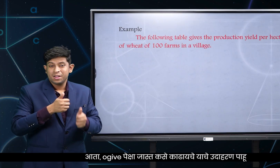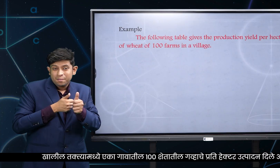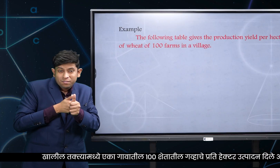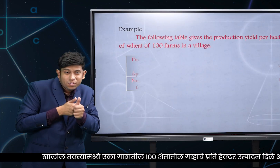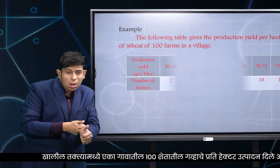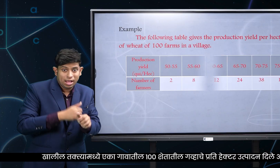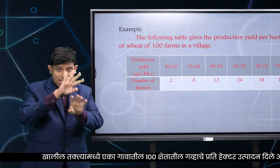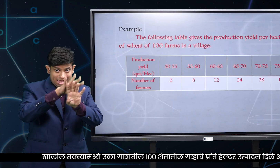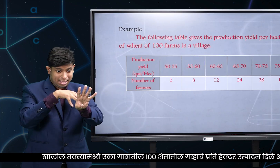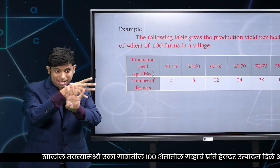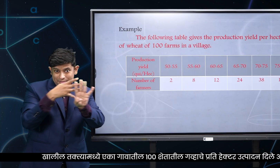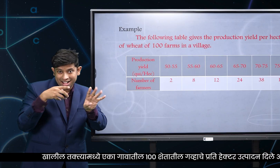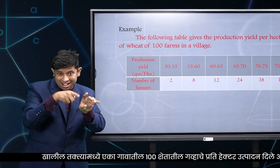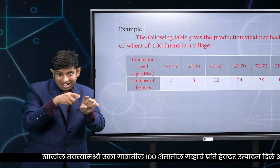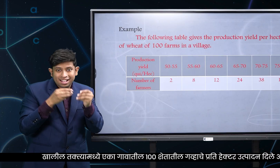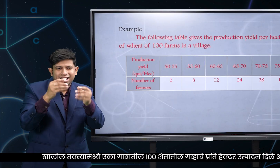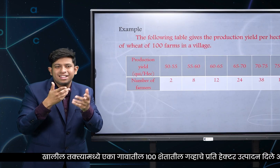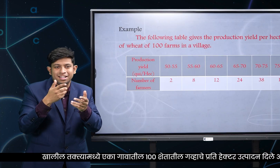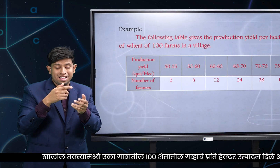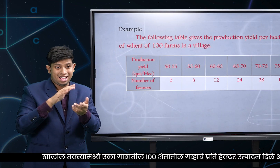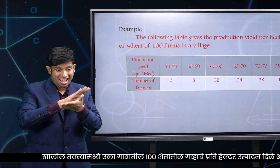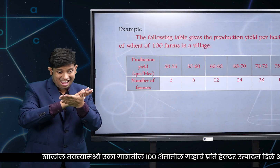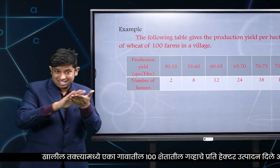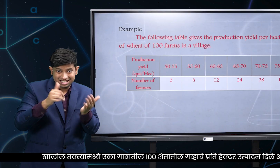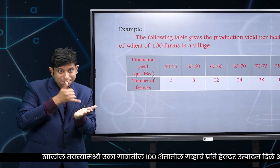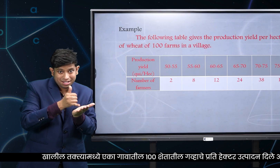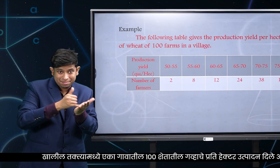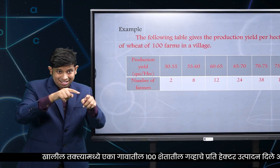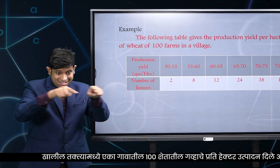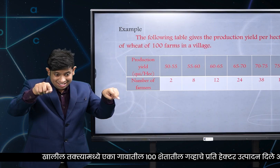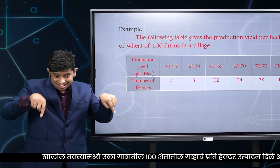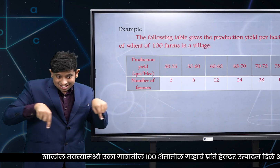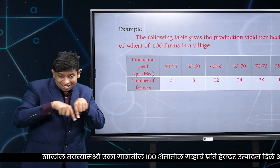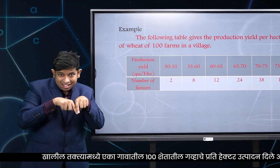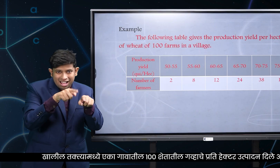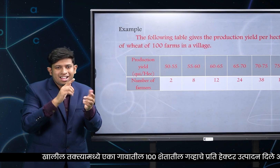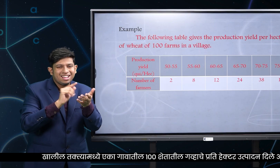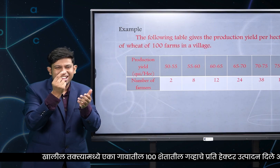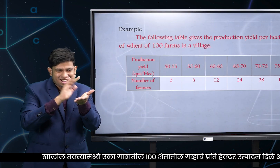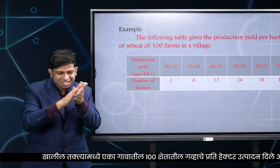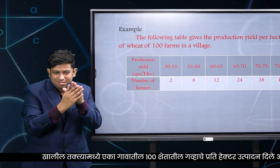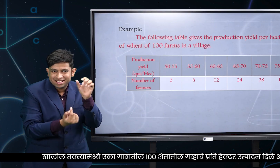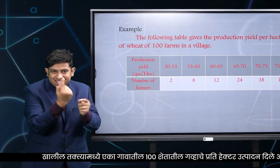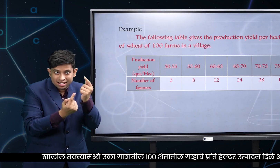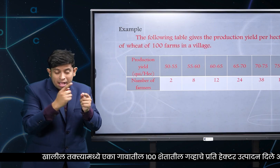खालील तक्त्यामध्ये एका गावातील 100 शेतातील गव्हाचे प्रति हेक्टर उत्पादन दिले आहे.